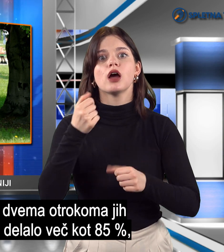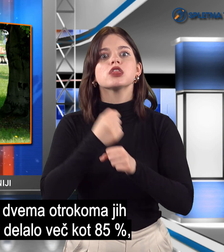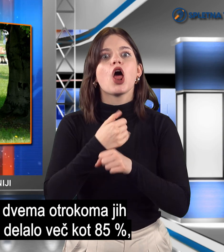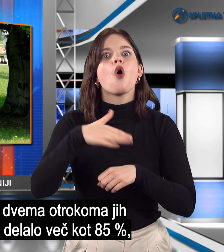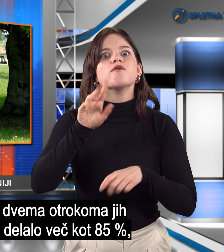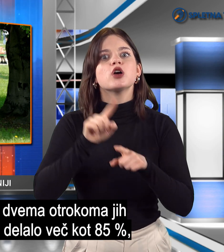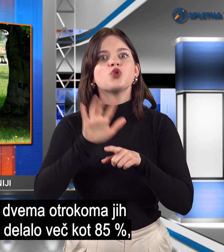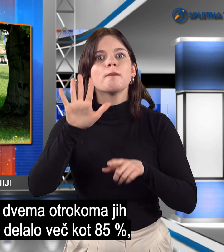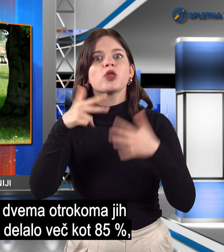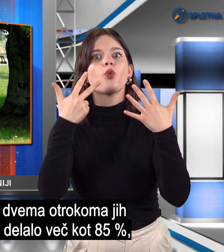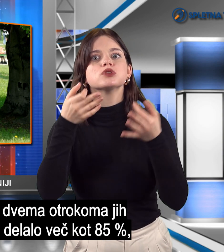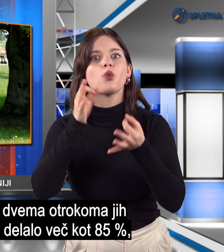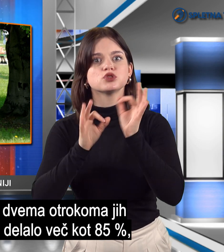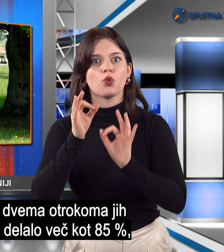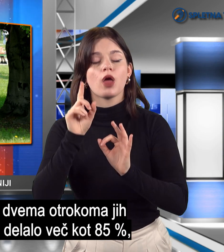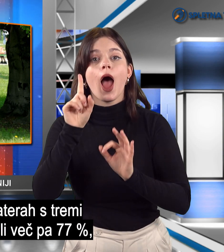Med tistimi z 2 otrokoma jih je v